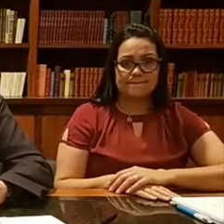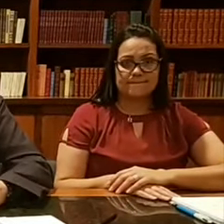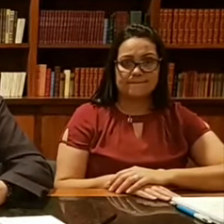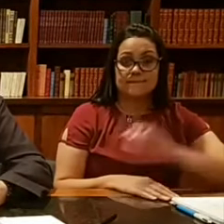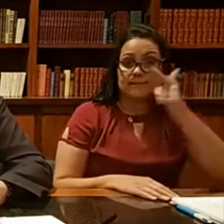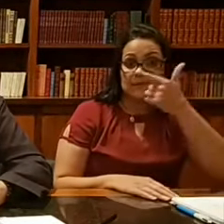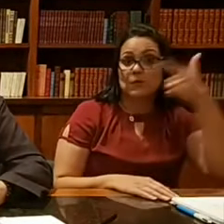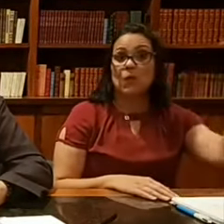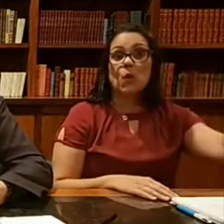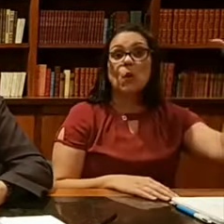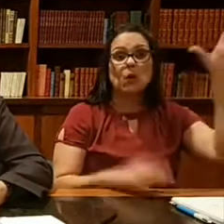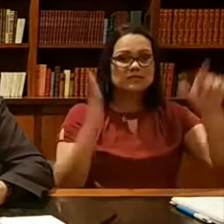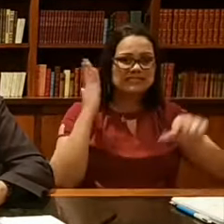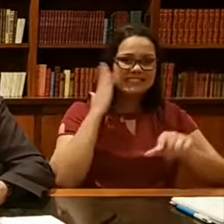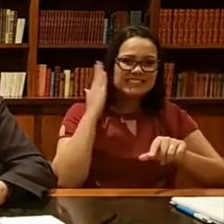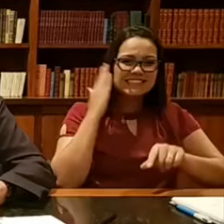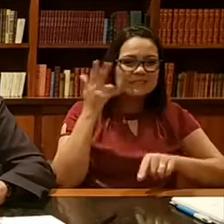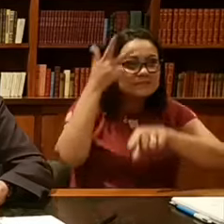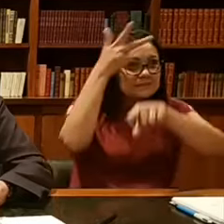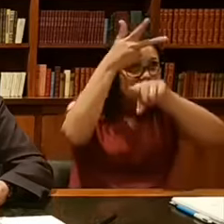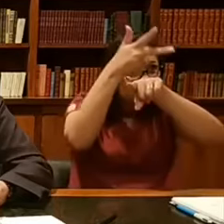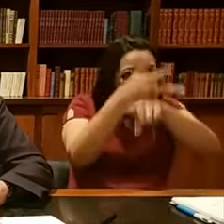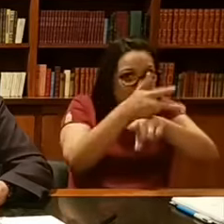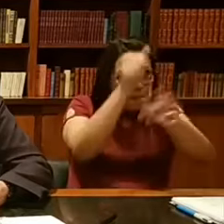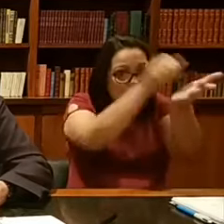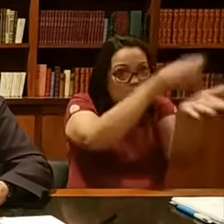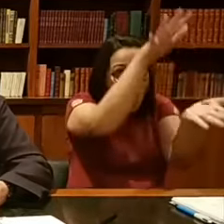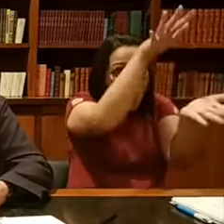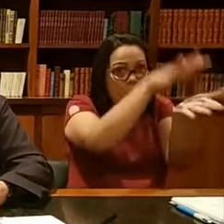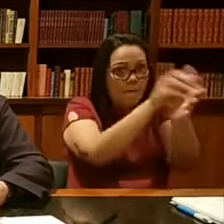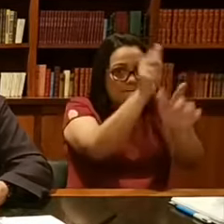Outra coisa também, radar móvel, né? Até o